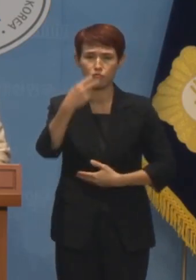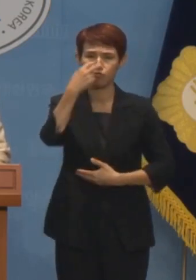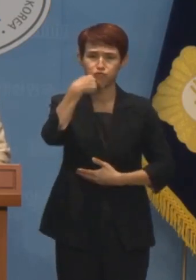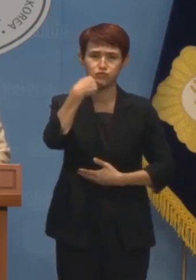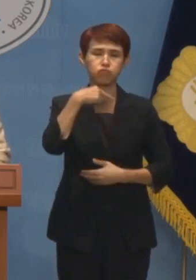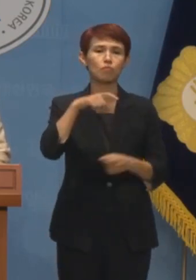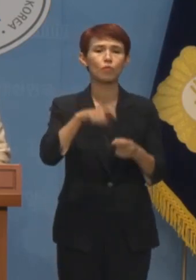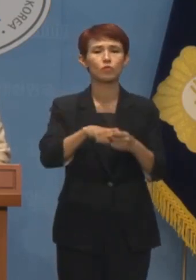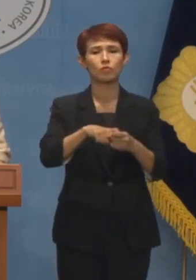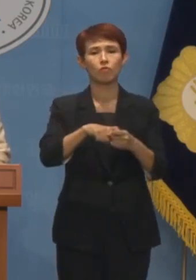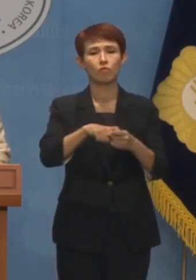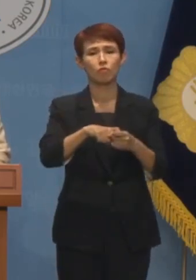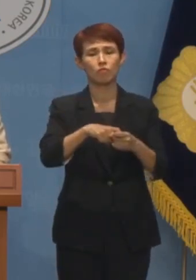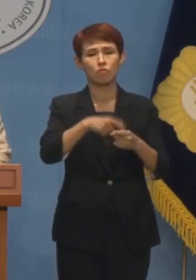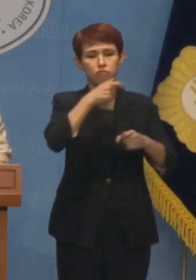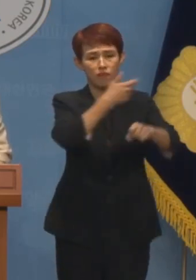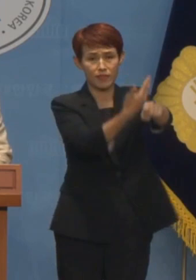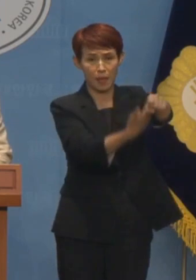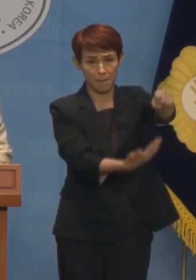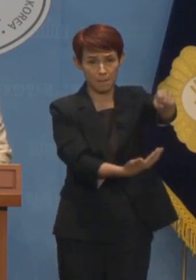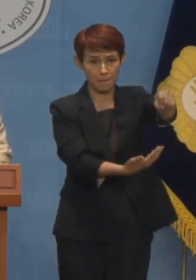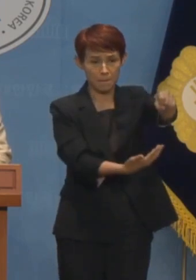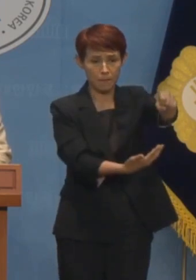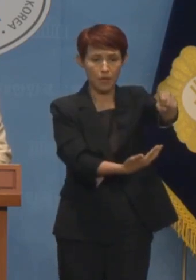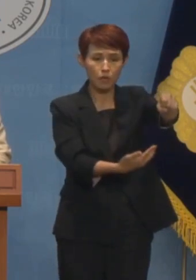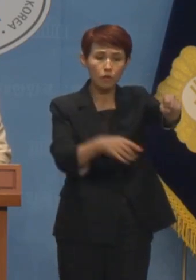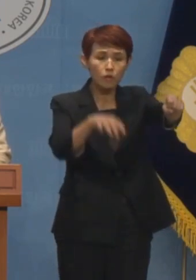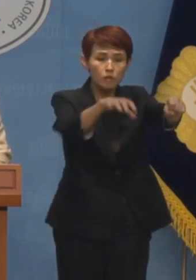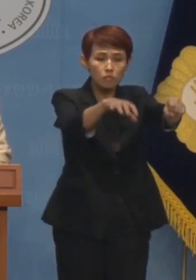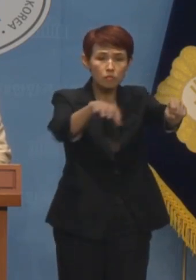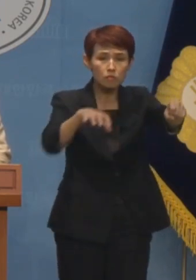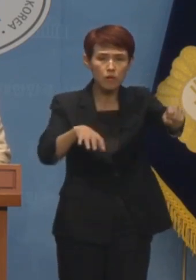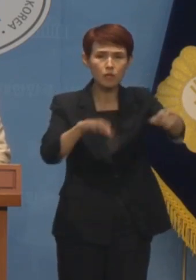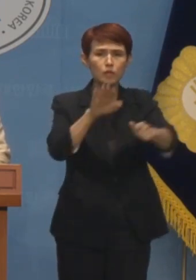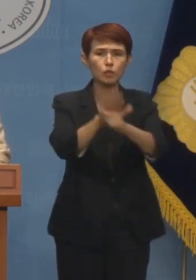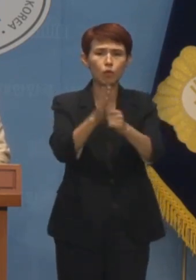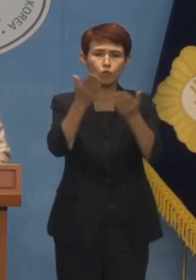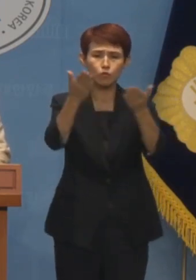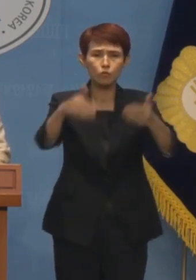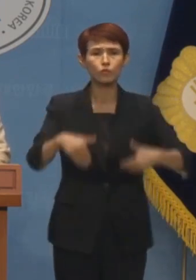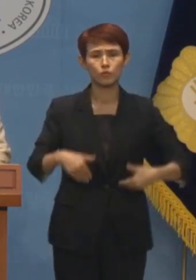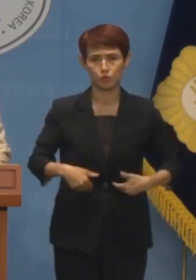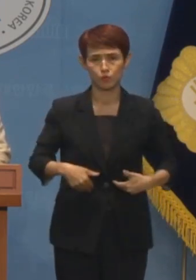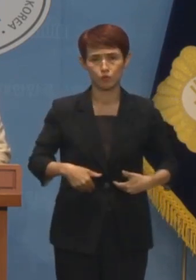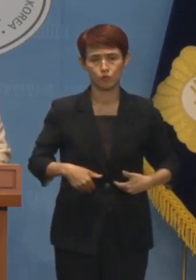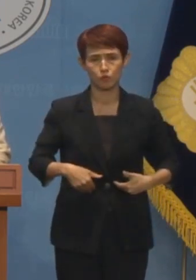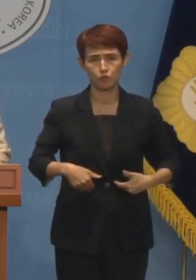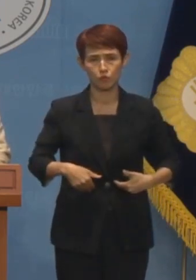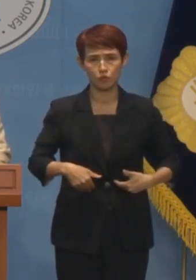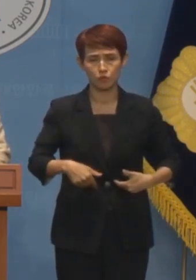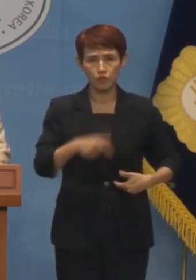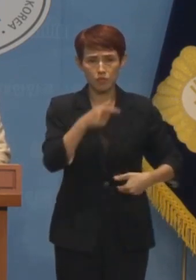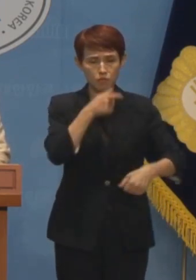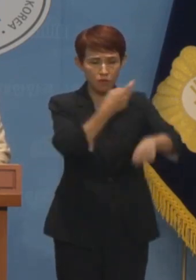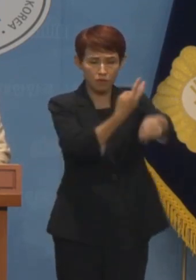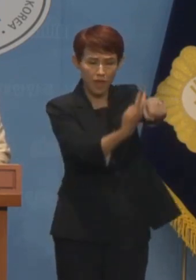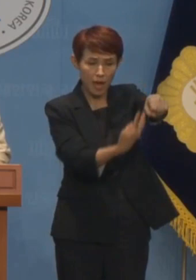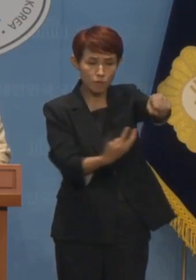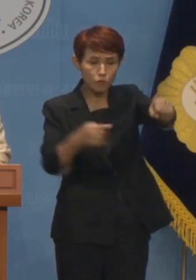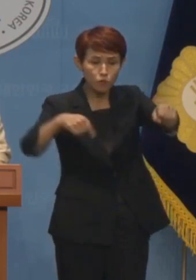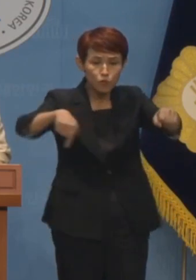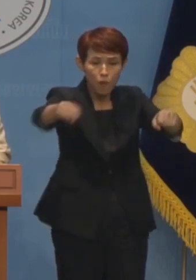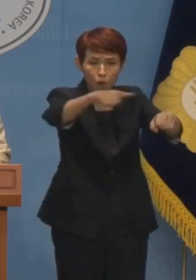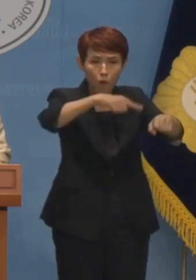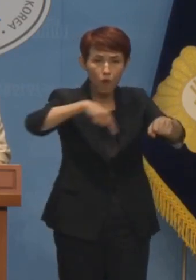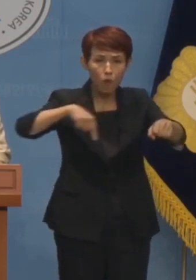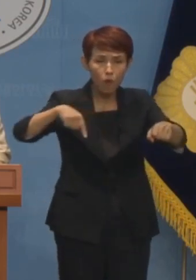다목적 댐이라면 댐 주변 지역 지원법에 적용을 받아야 하고 댐 주변 지역이 입계되는 인구